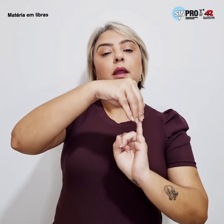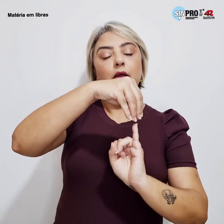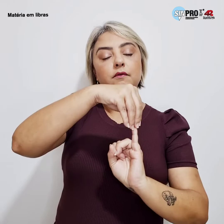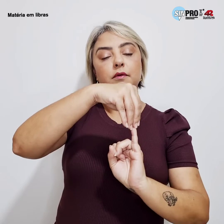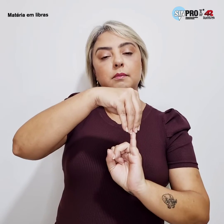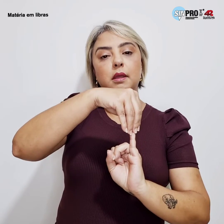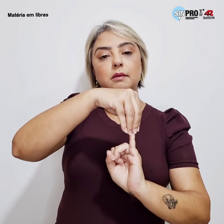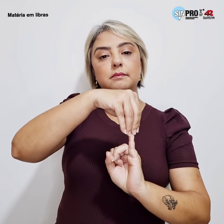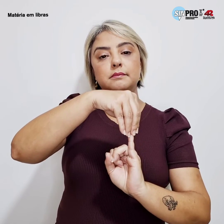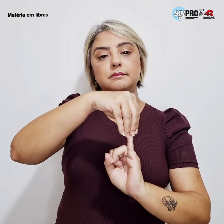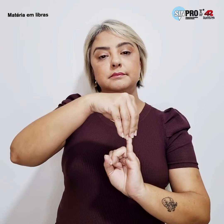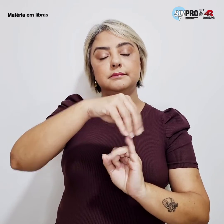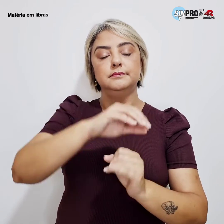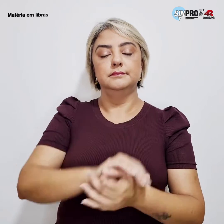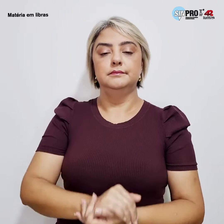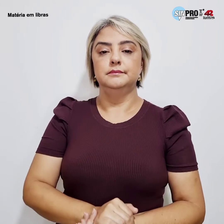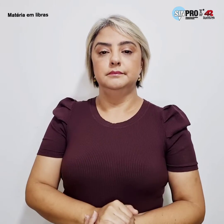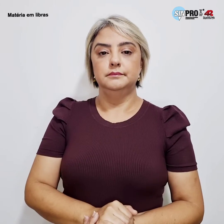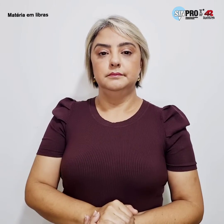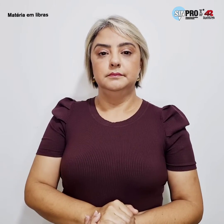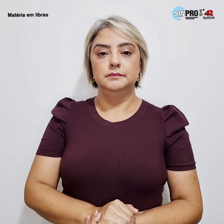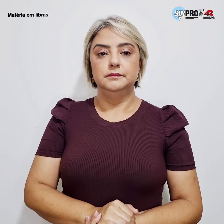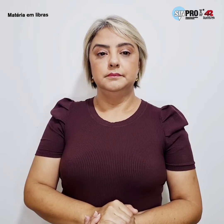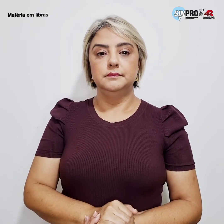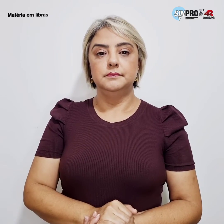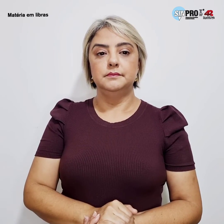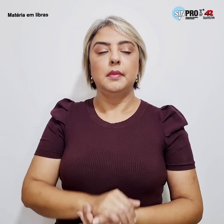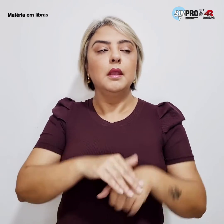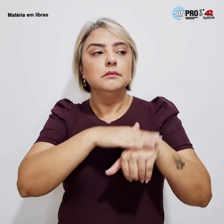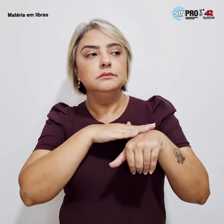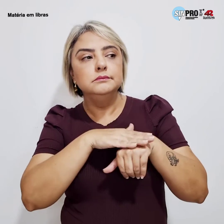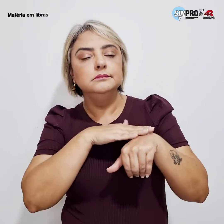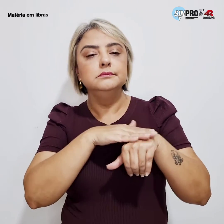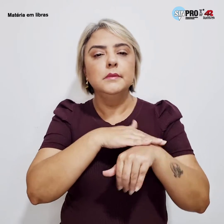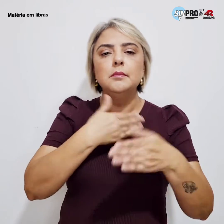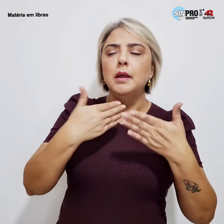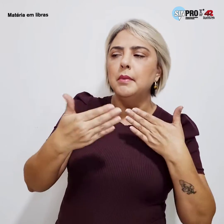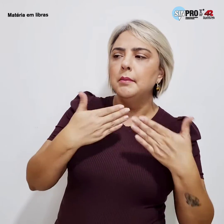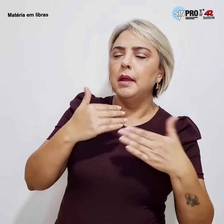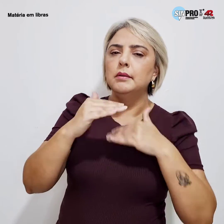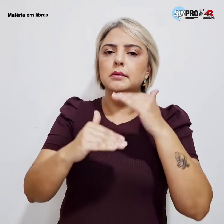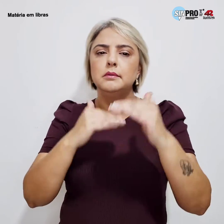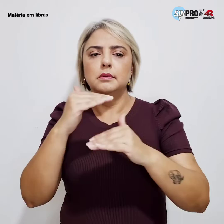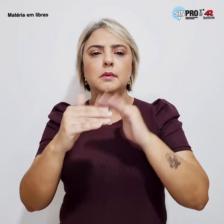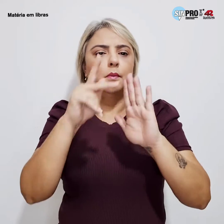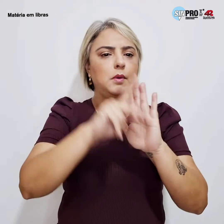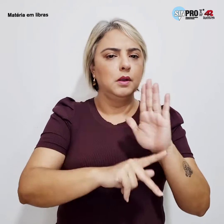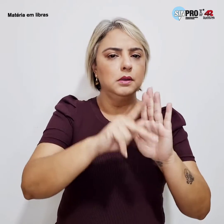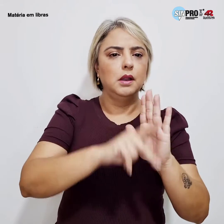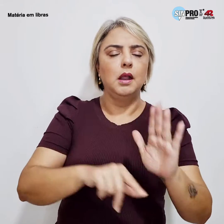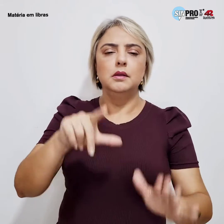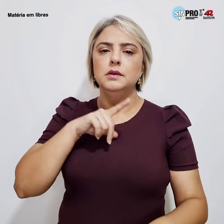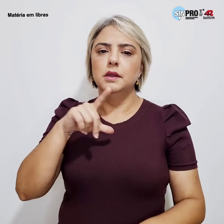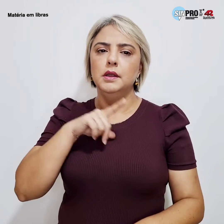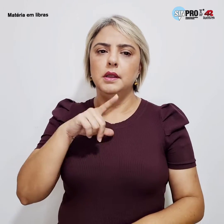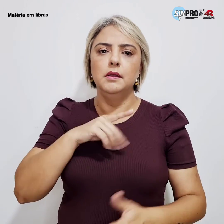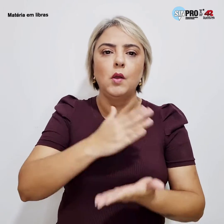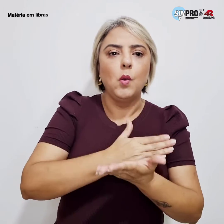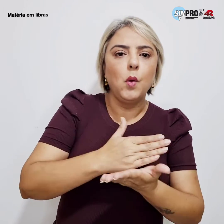Instituto Federal de Brasília. As conversas para desenvolver o projeto tiveram início,